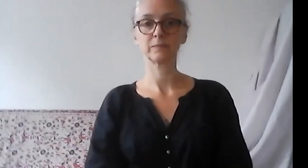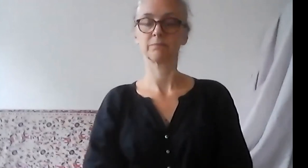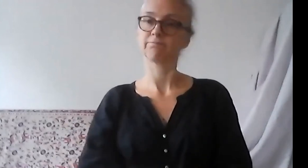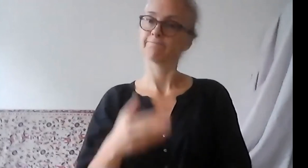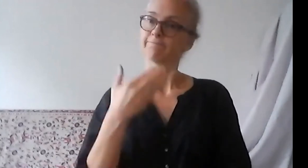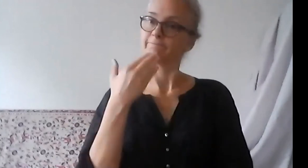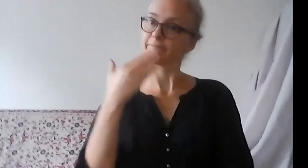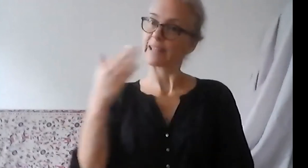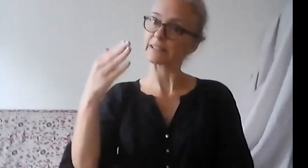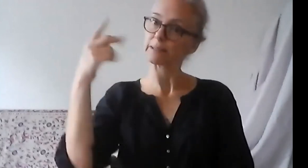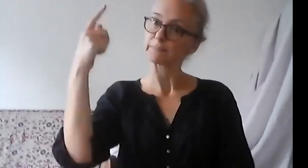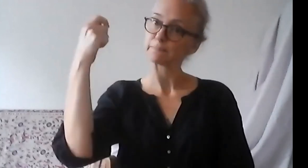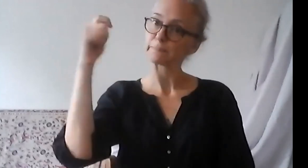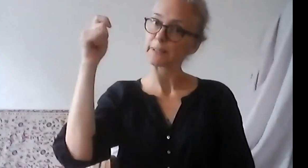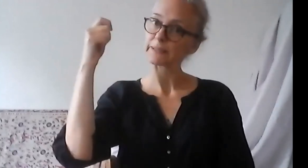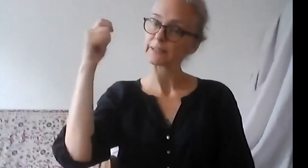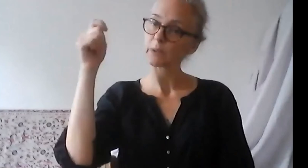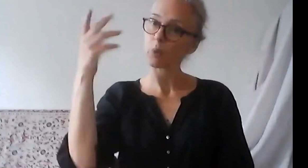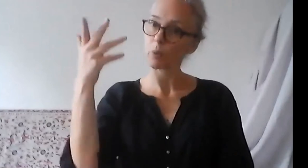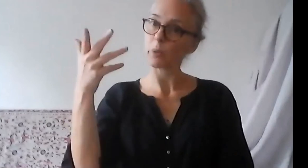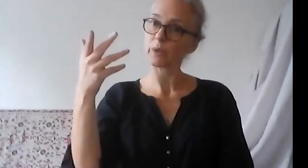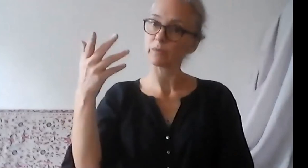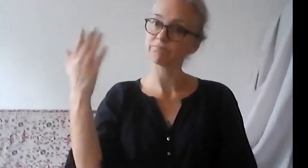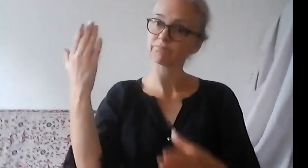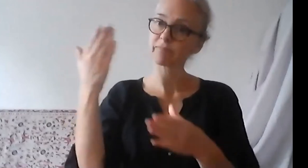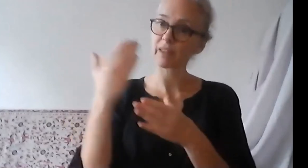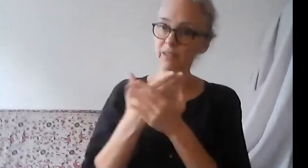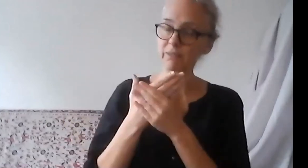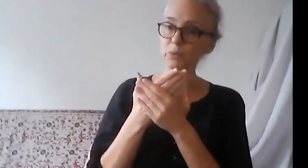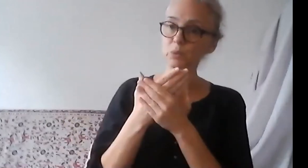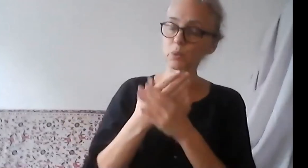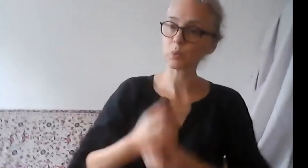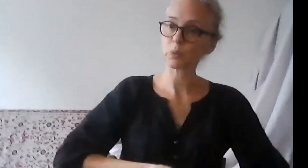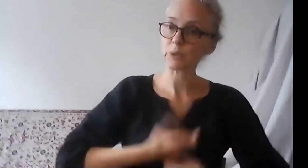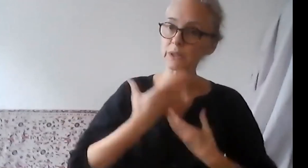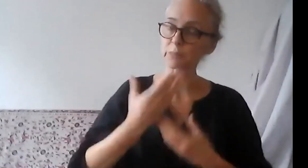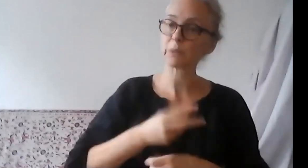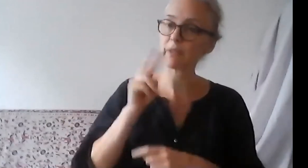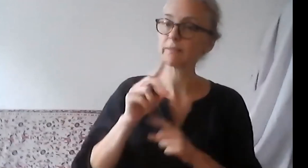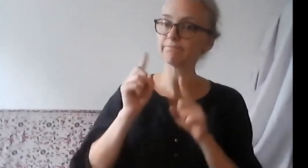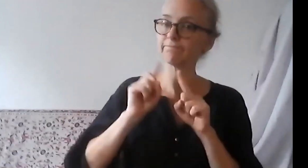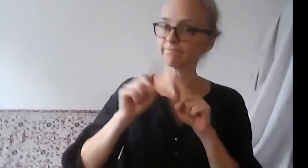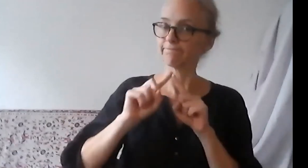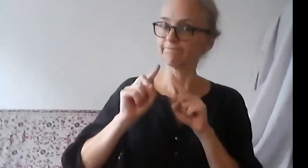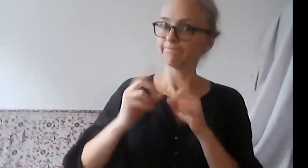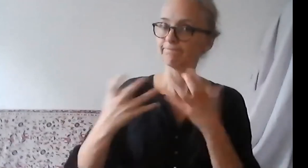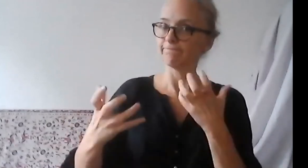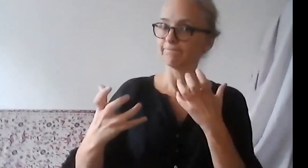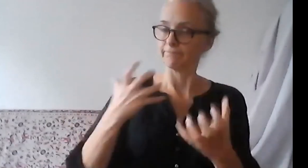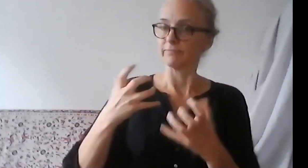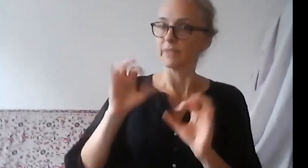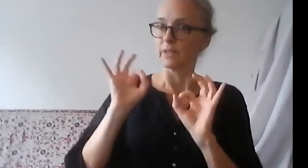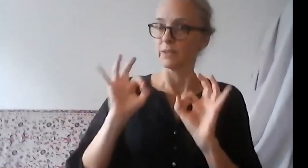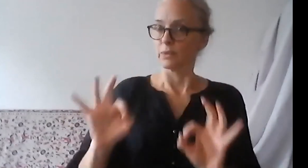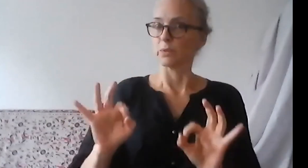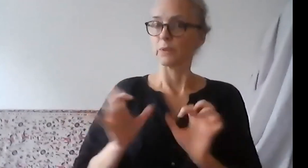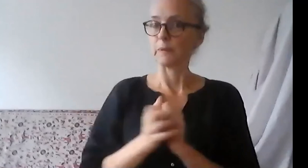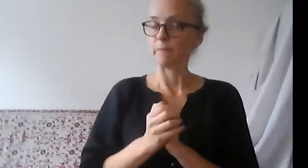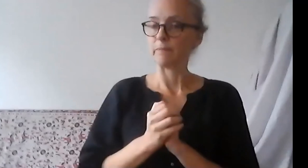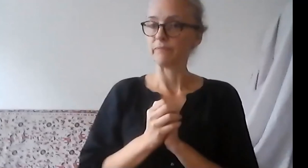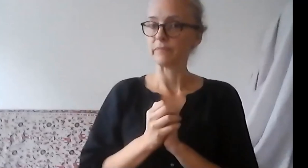Merci présidente pour cette intervention avec en effet un point saillant où on constate que